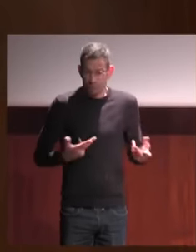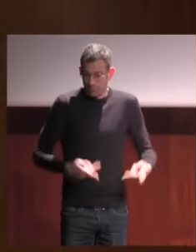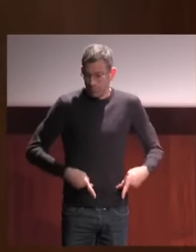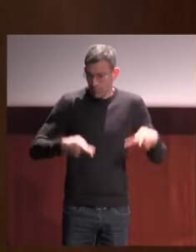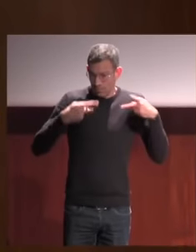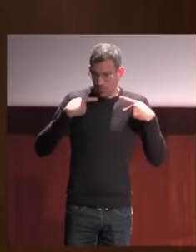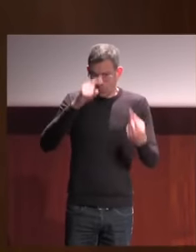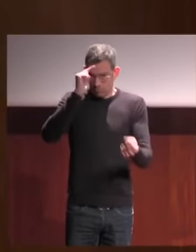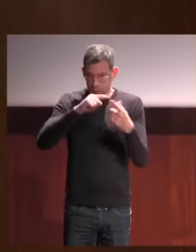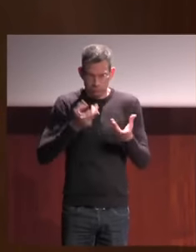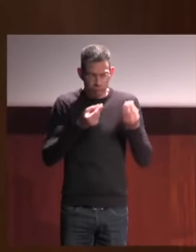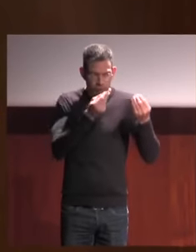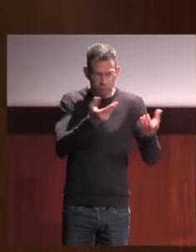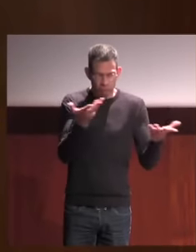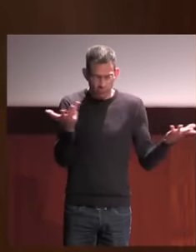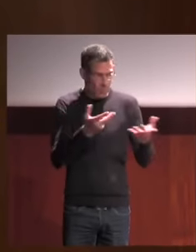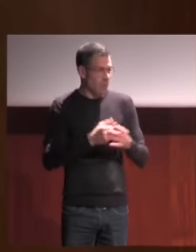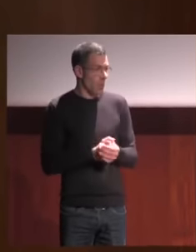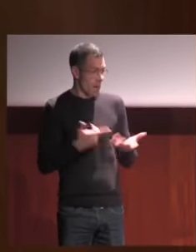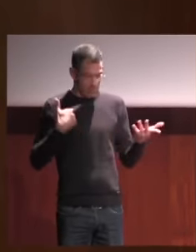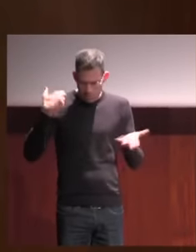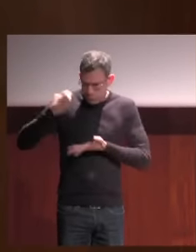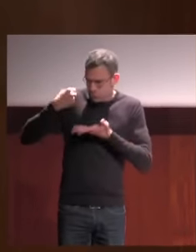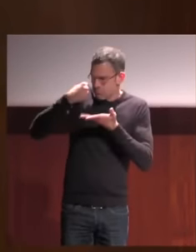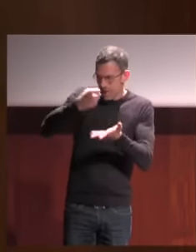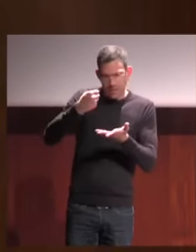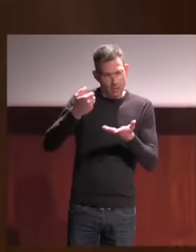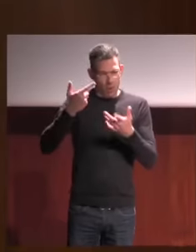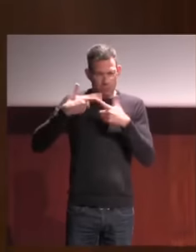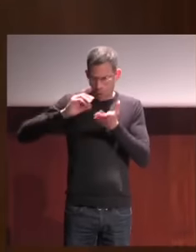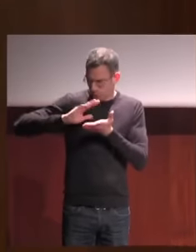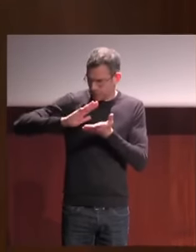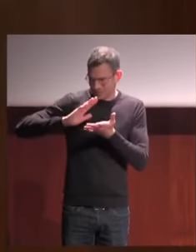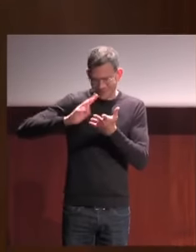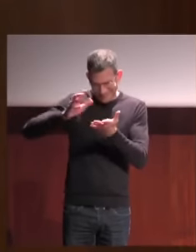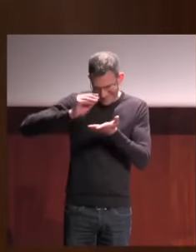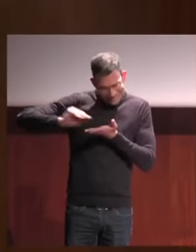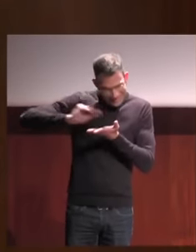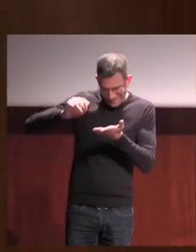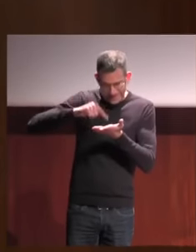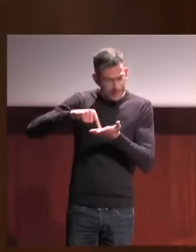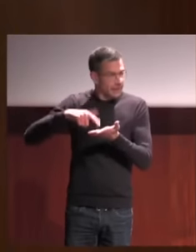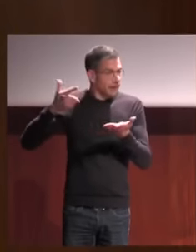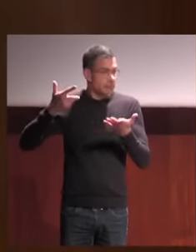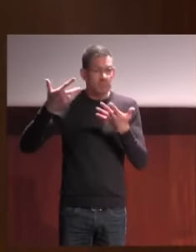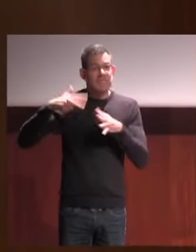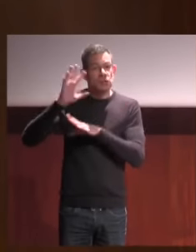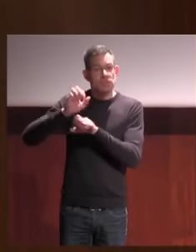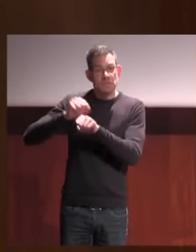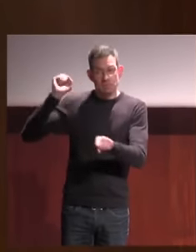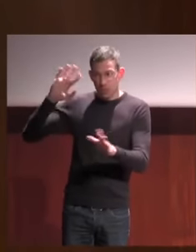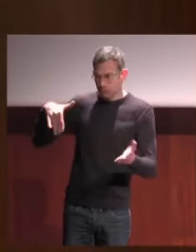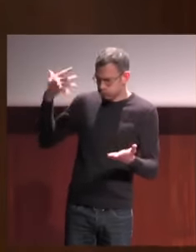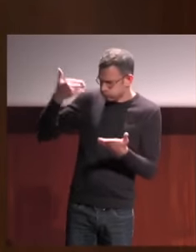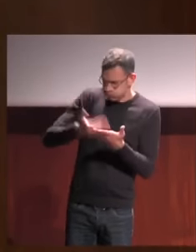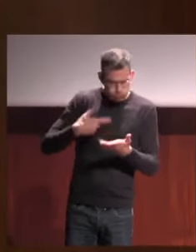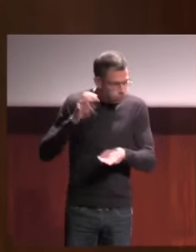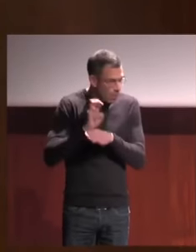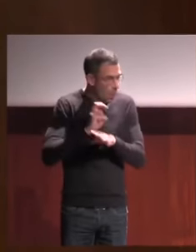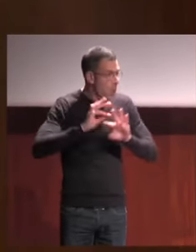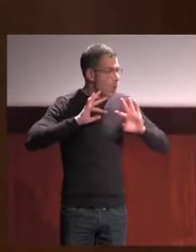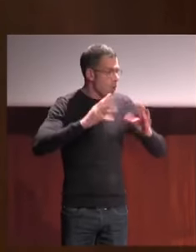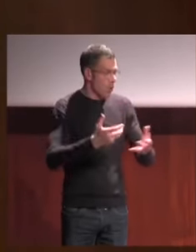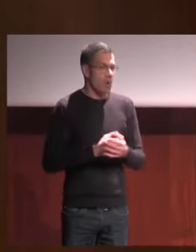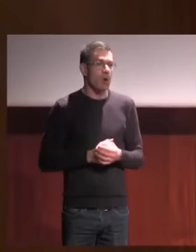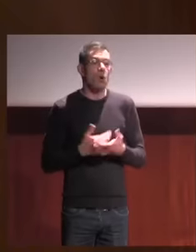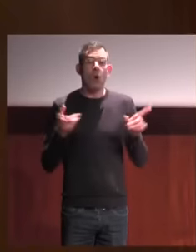comprendre l'évolution et les enjeux de ce patrimoine écrit de la langue des signes française du XVIIIe siècle à aujourd'hui, ainsi que le